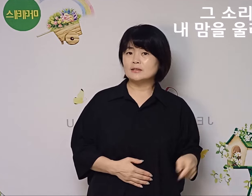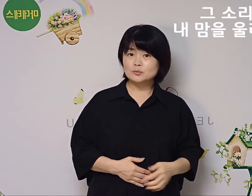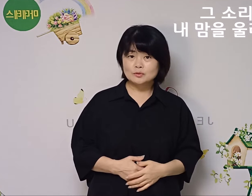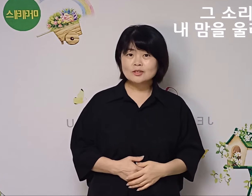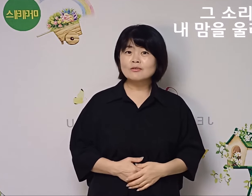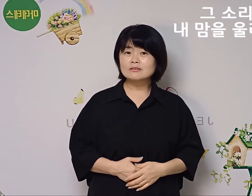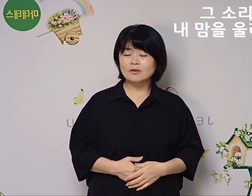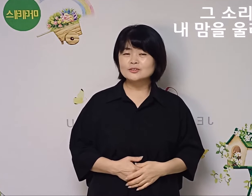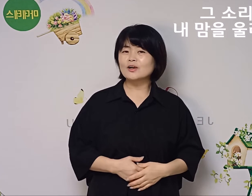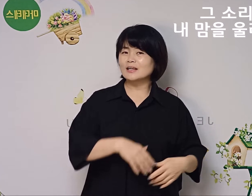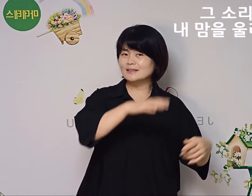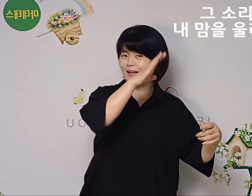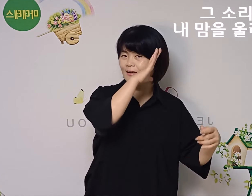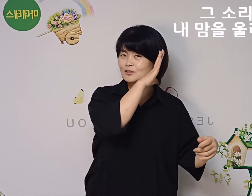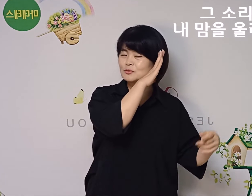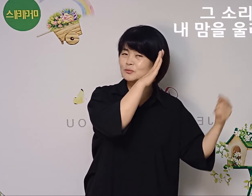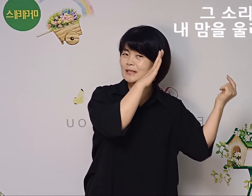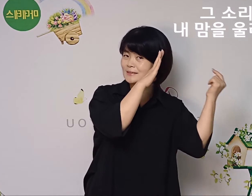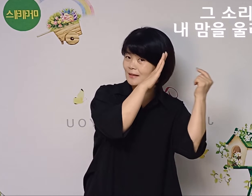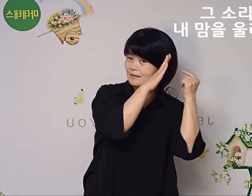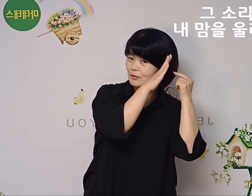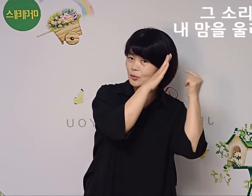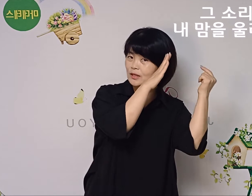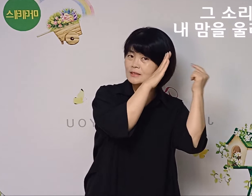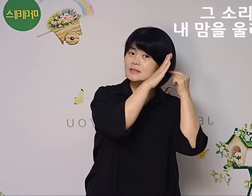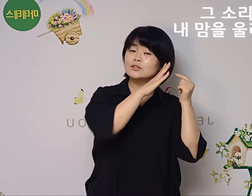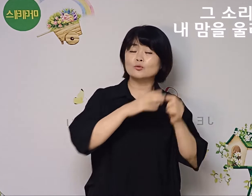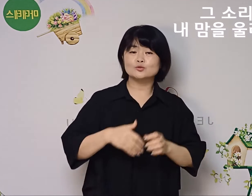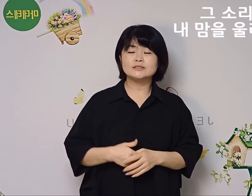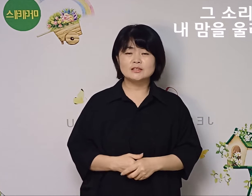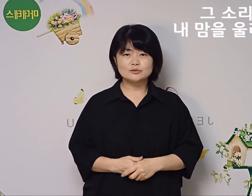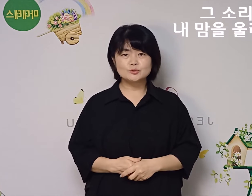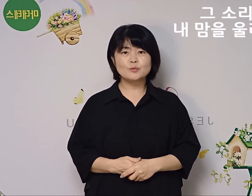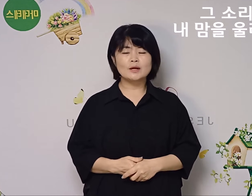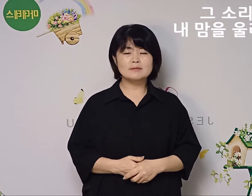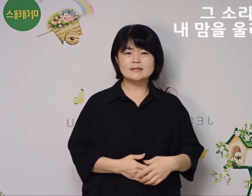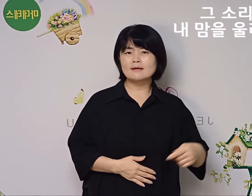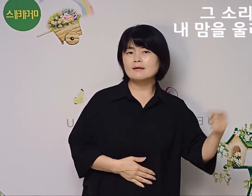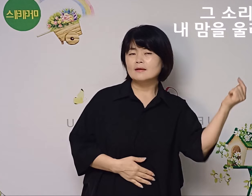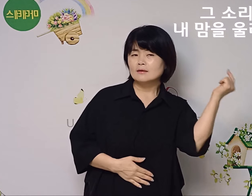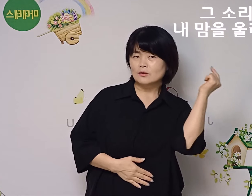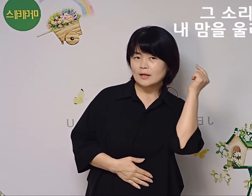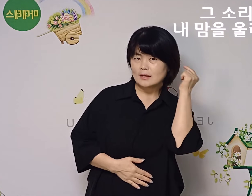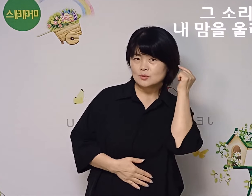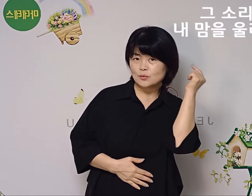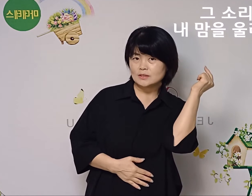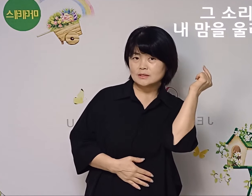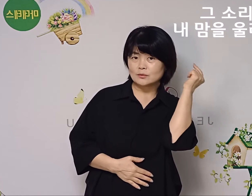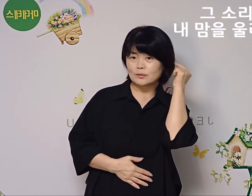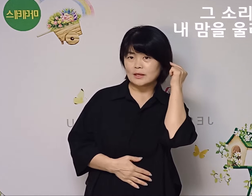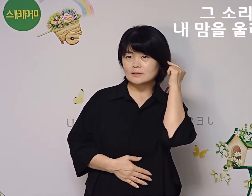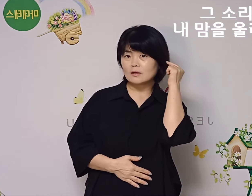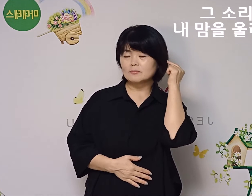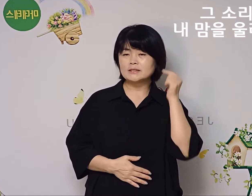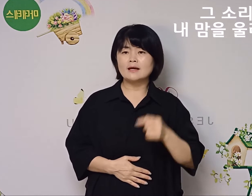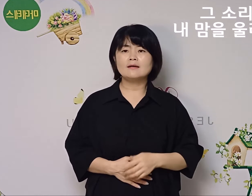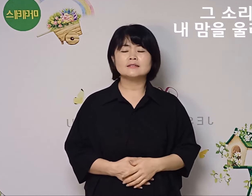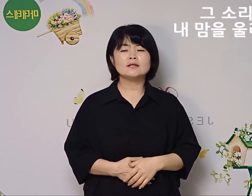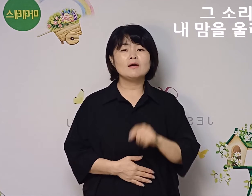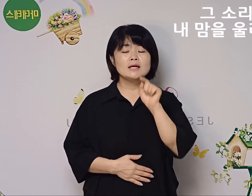좀 더 경청하겠다. 그러면 좀 자세하게 이렇게 하시는 경우도 있어요. 율동감 있게. 그러나 소리는 이렇게 들어갑니다. 그래서